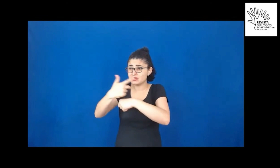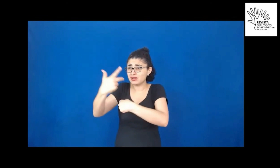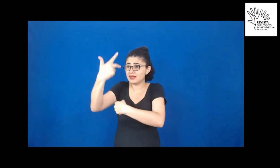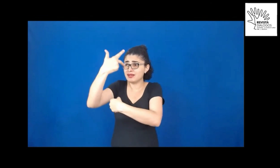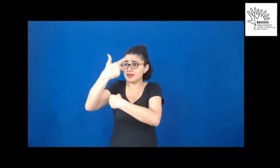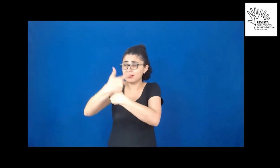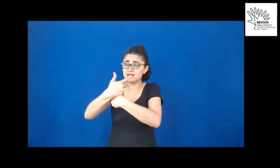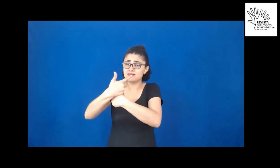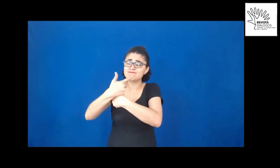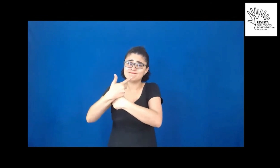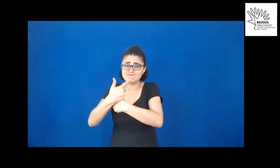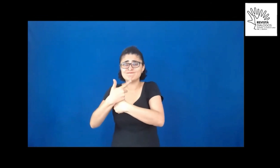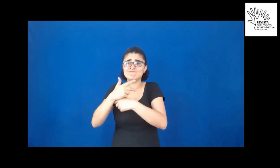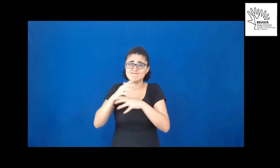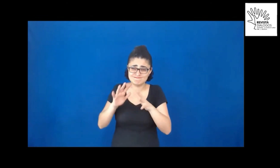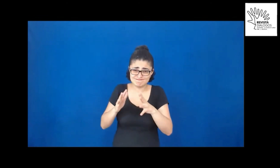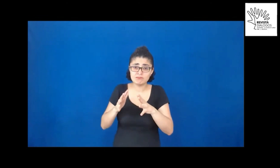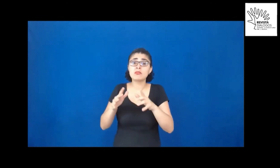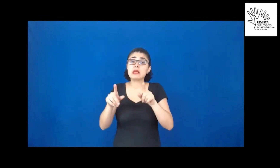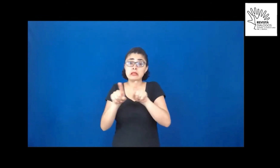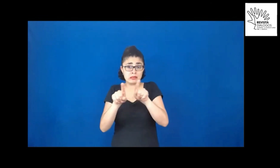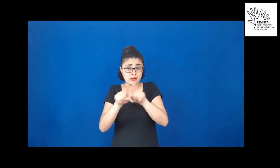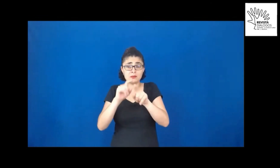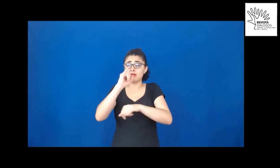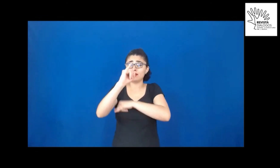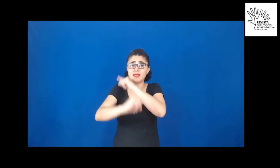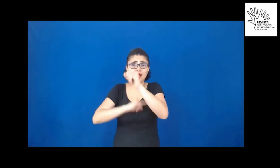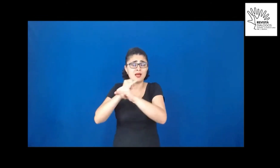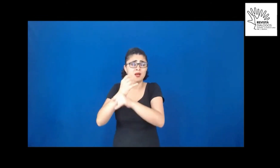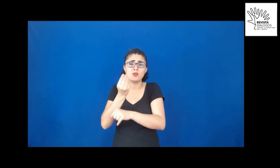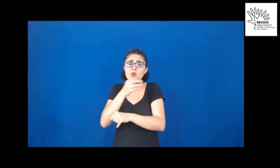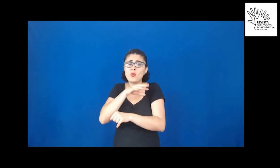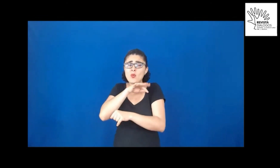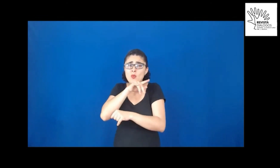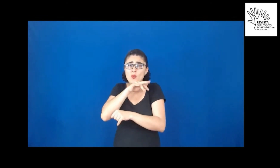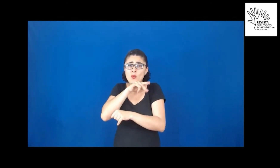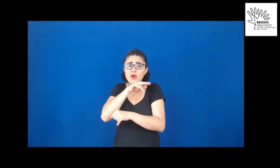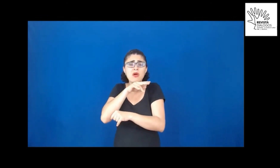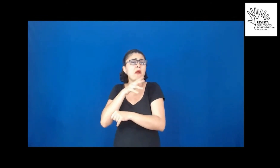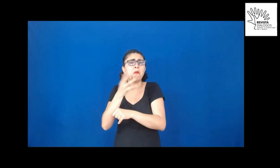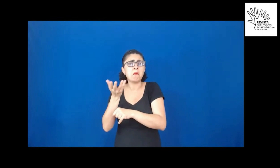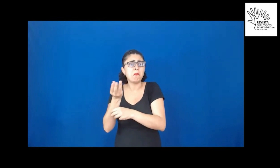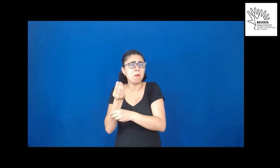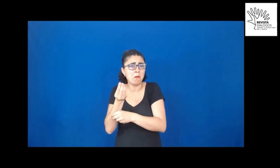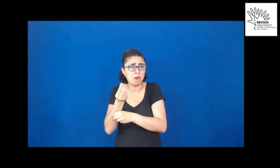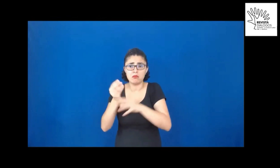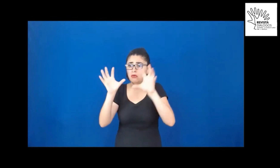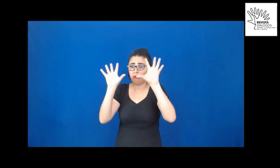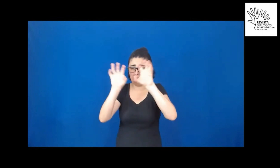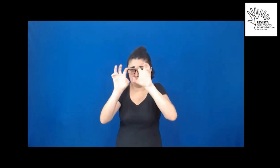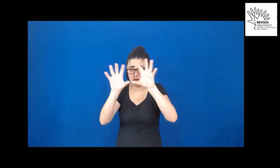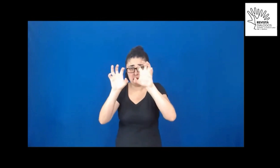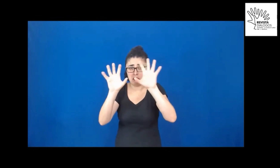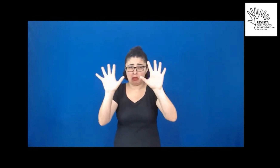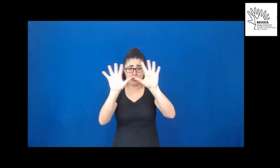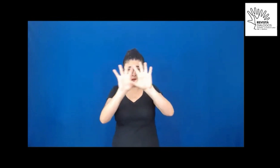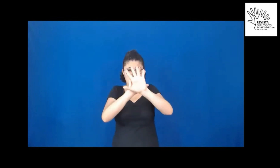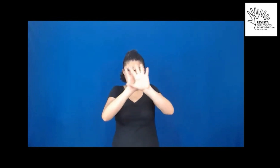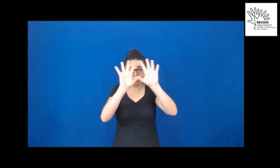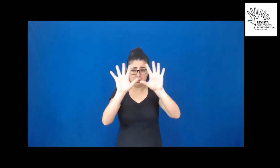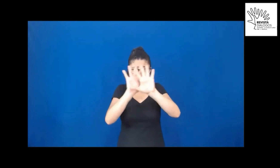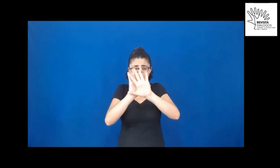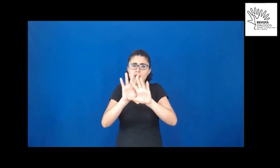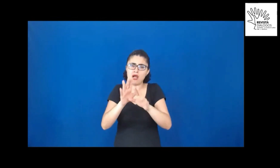filmagem não são profissionais e ocorrem algumas falhas na internet, prejudicando a nitidez